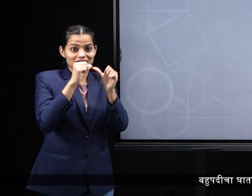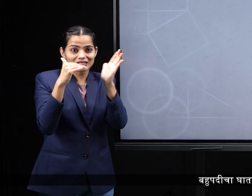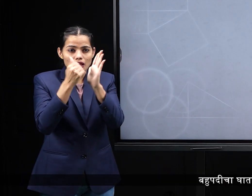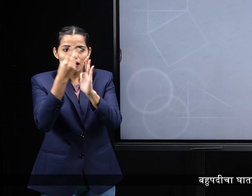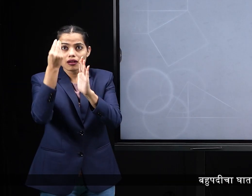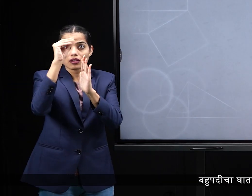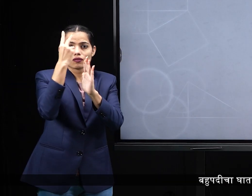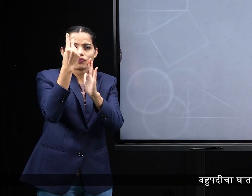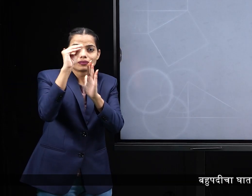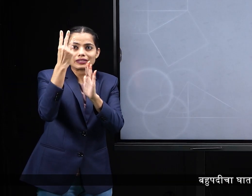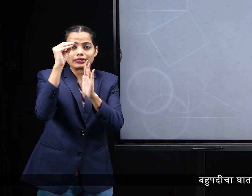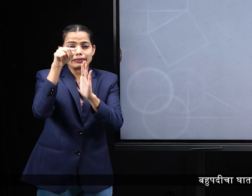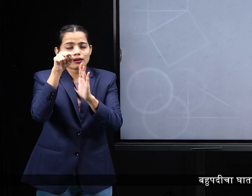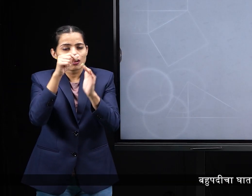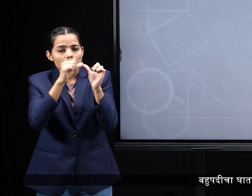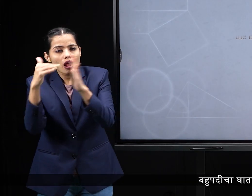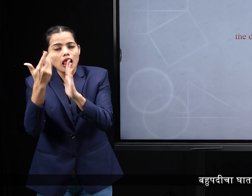बहुपदीची घातांक.